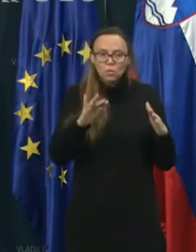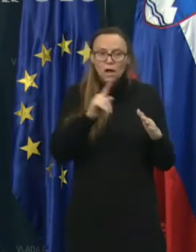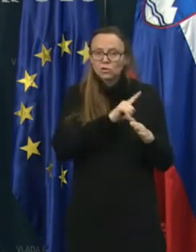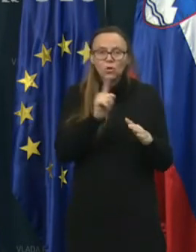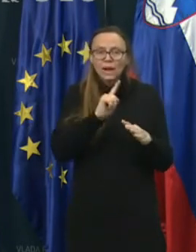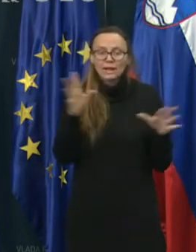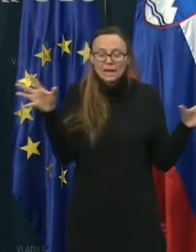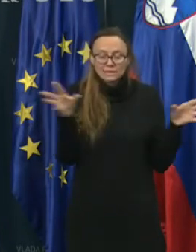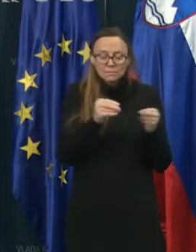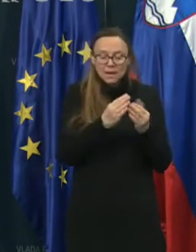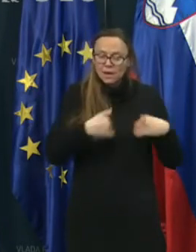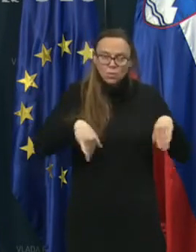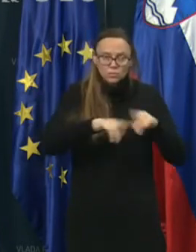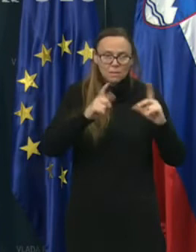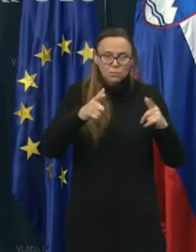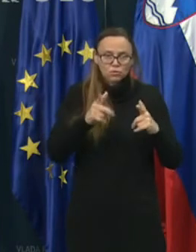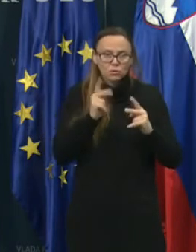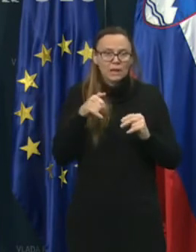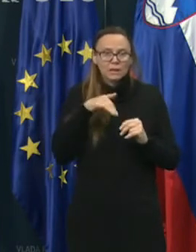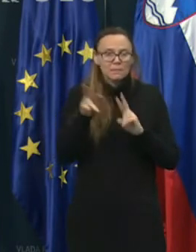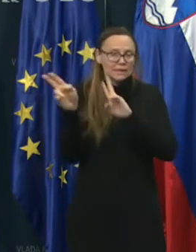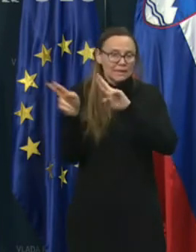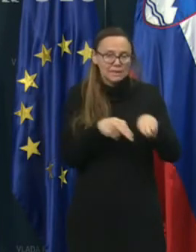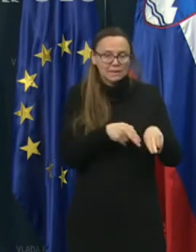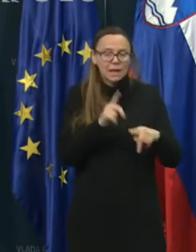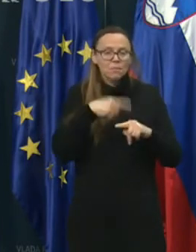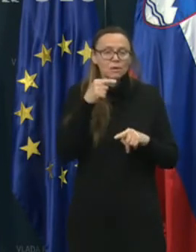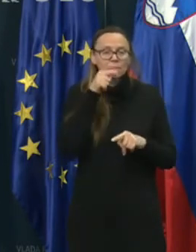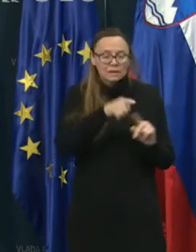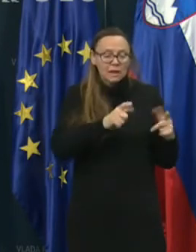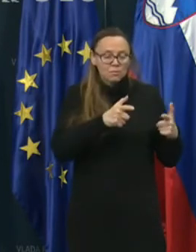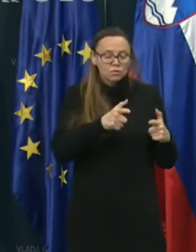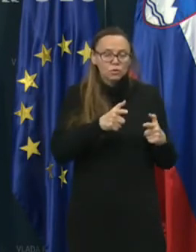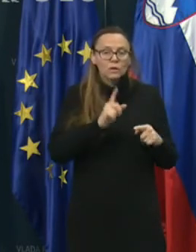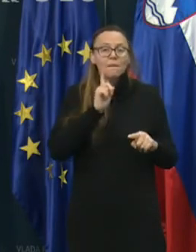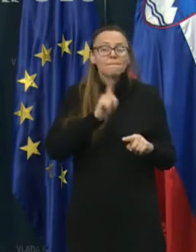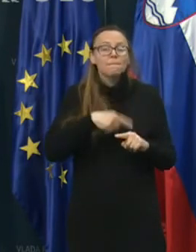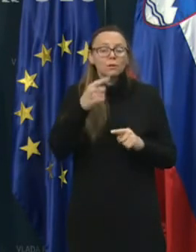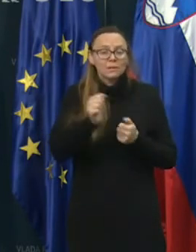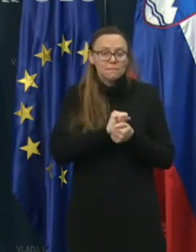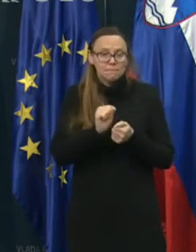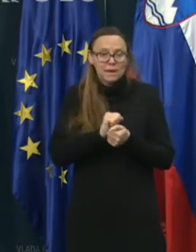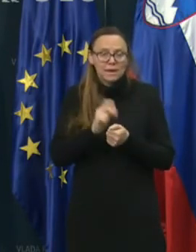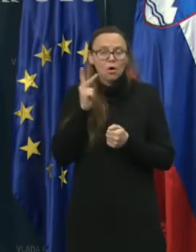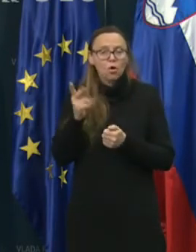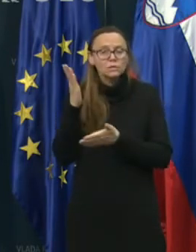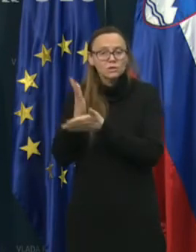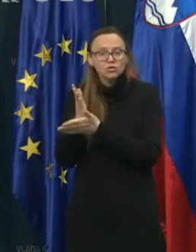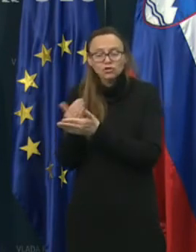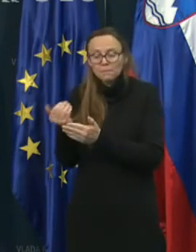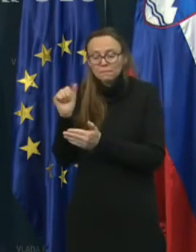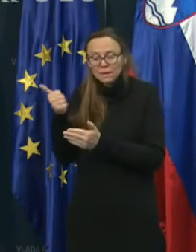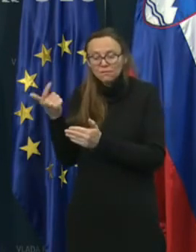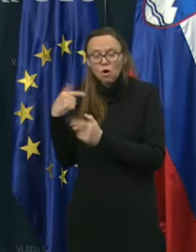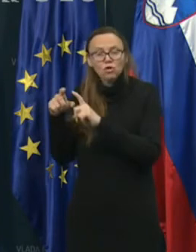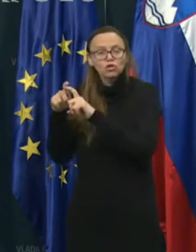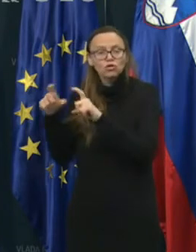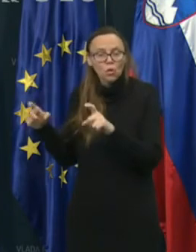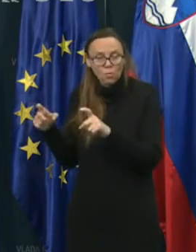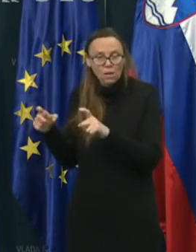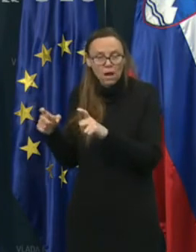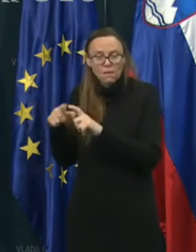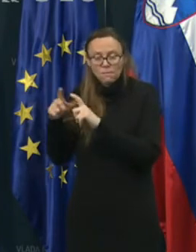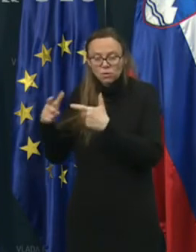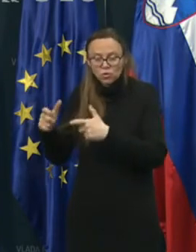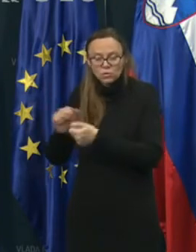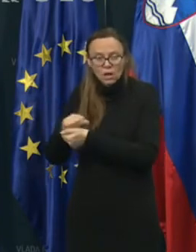ki pride nazaj. In ta posoda se potem pere potem, ko se opere že vsa posoda od doma starejših občanov,